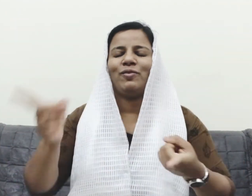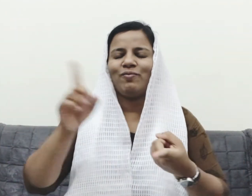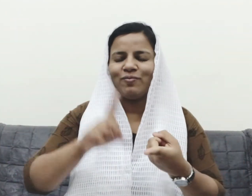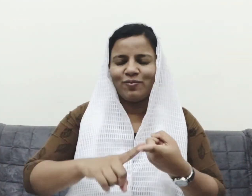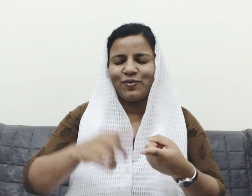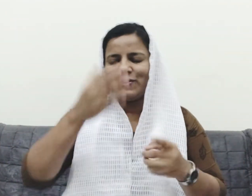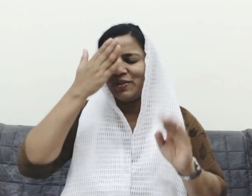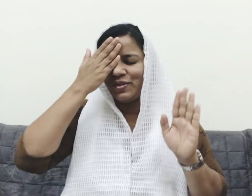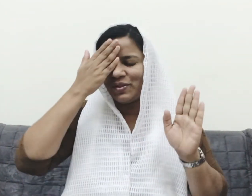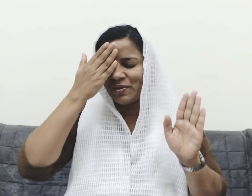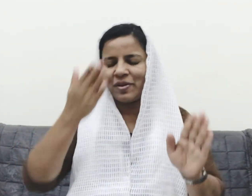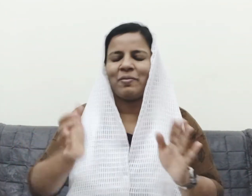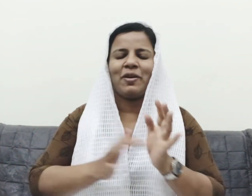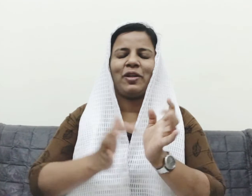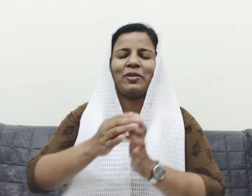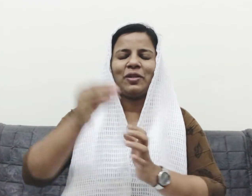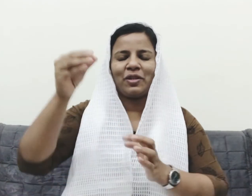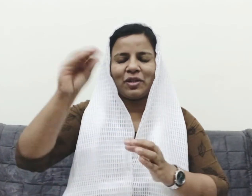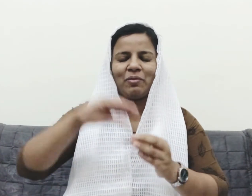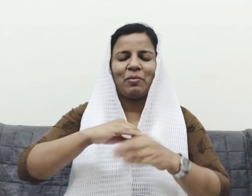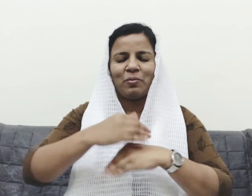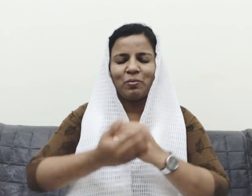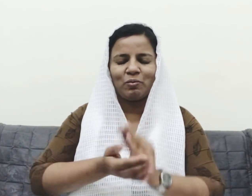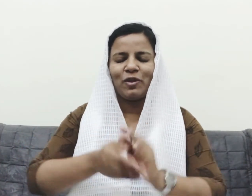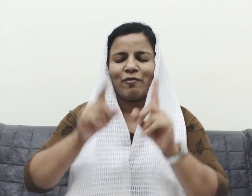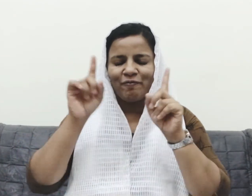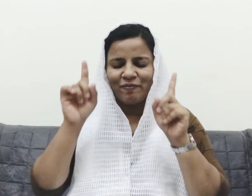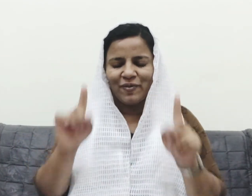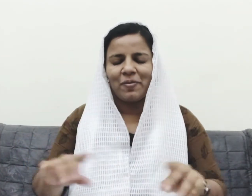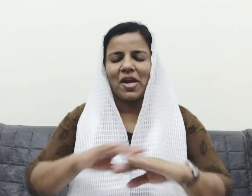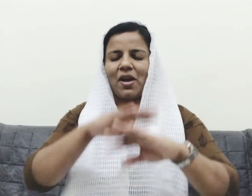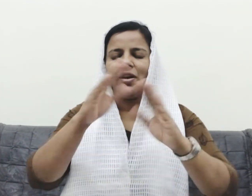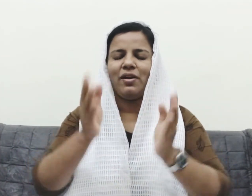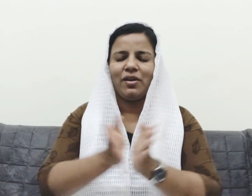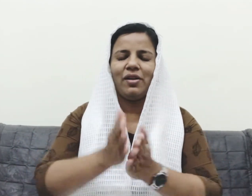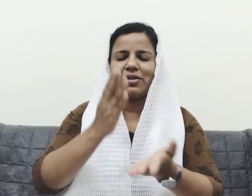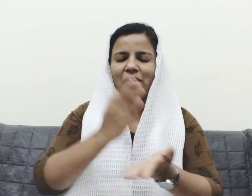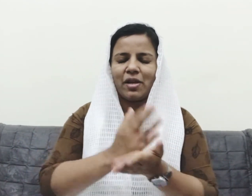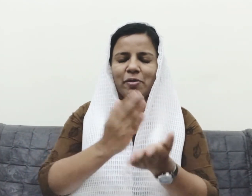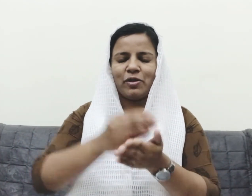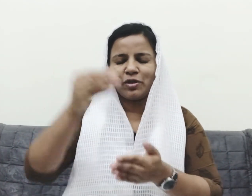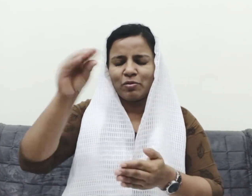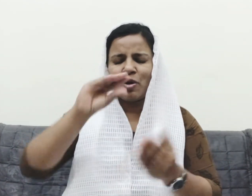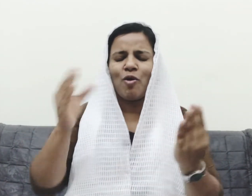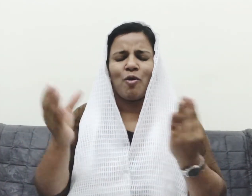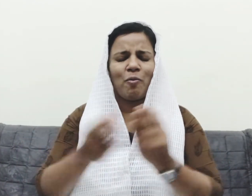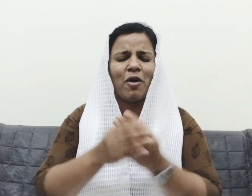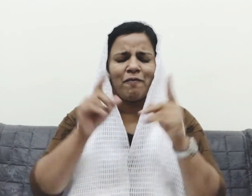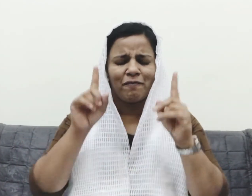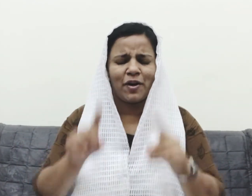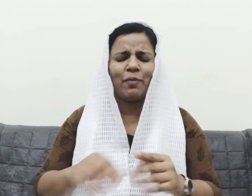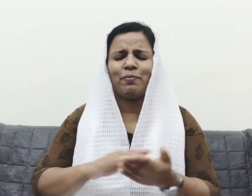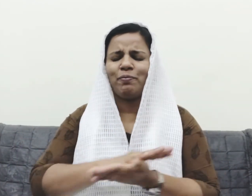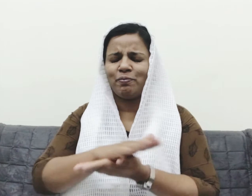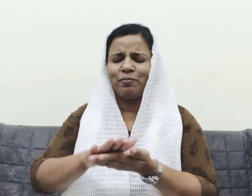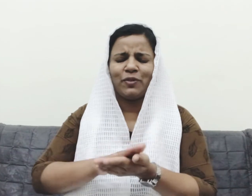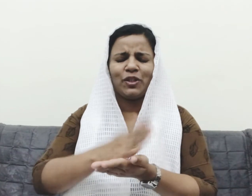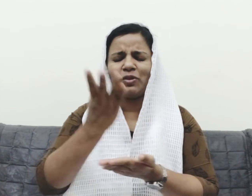സംഭവിക്കുന്നതിനായിട്ട് സ്തോത്രം. കർത്താവിൻ്റെ കൃപ കൊണ്ട് നിറയ്ക്കണം. ആമേൻ. എല്ലാ കാര്യങ്ങളിലും കർത്താവിൻ്റെ കൃപ കൂടെ ഇരിക്കണം. കർത്താവെ, തുറന്ന് പരിശുദ്ധാത്മാവ് ഞങ്ങളോട്